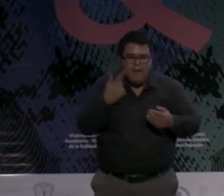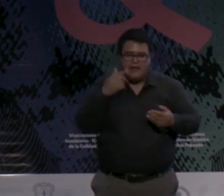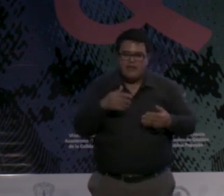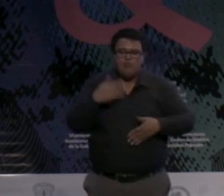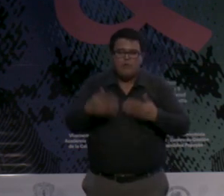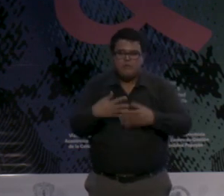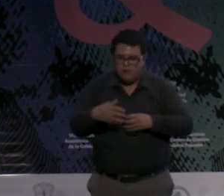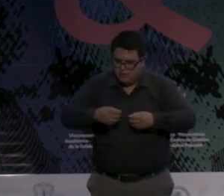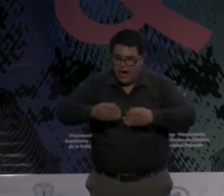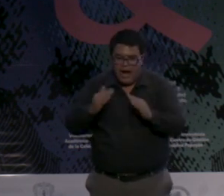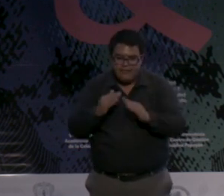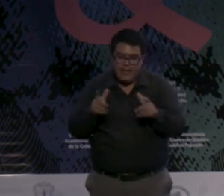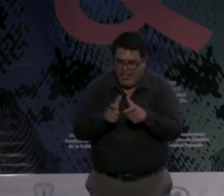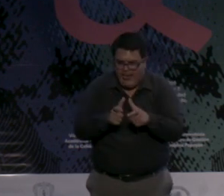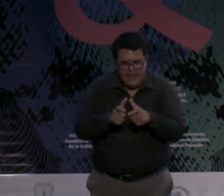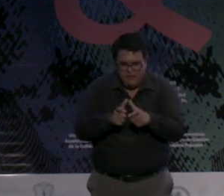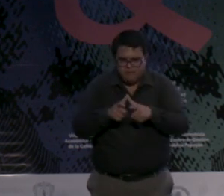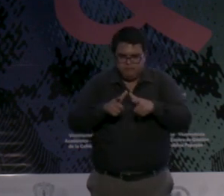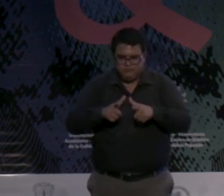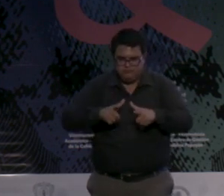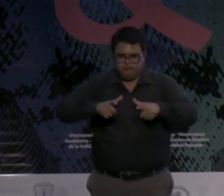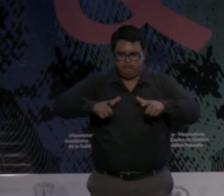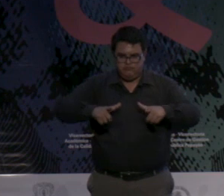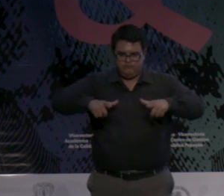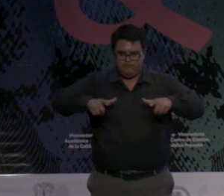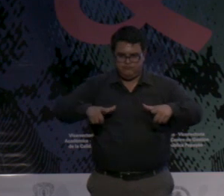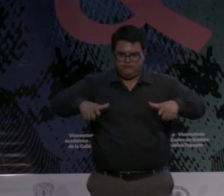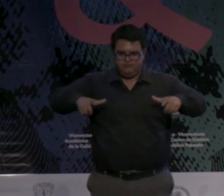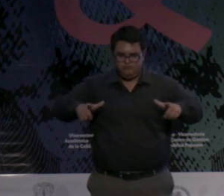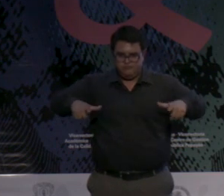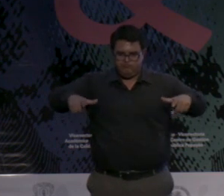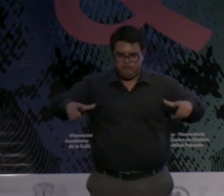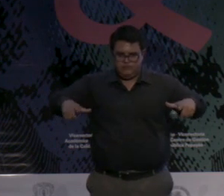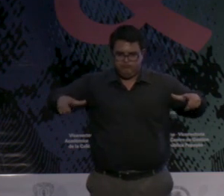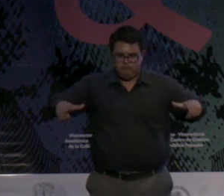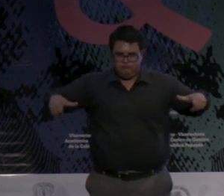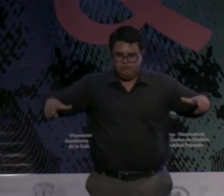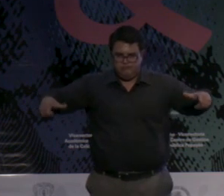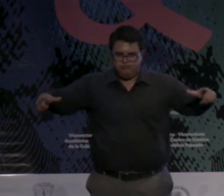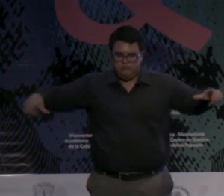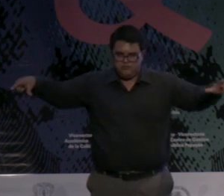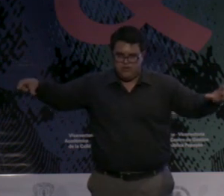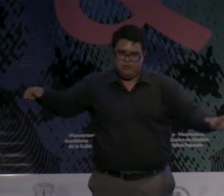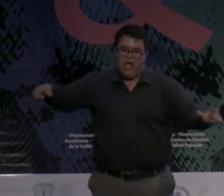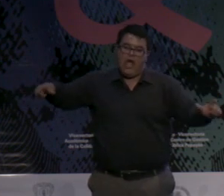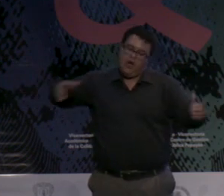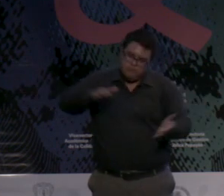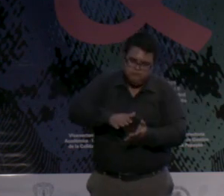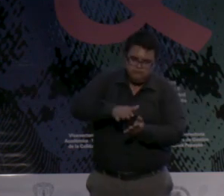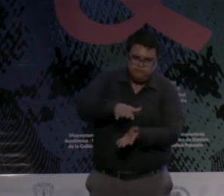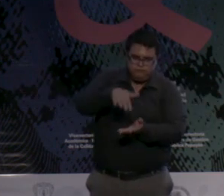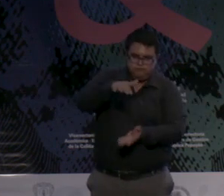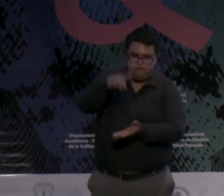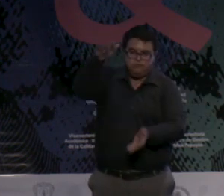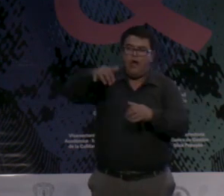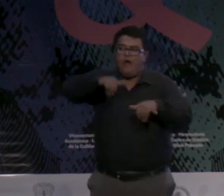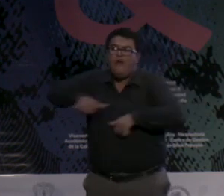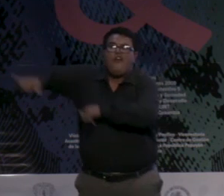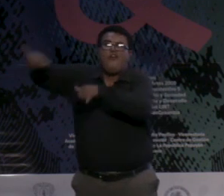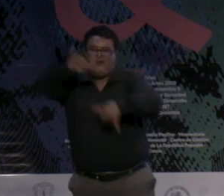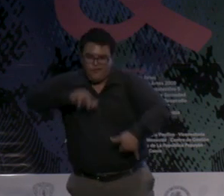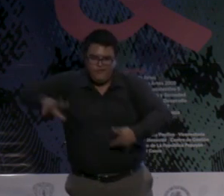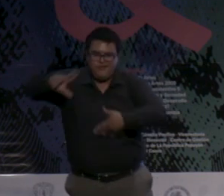y necesitan ser explayadas. Estas explayaciones me hacen que yo piense en estas casas y las llame casas de caracol, o sea, fueron creciendo,